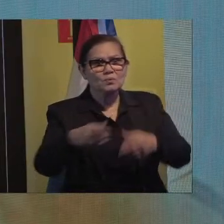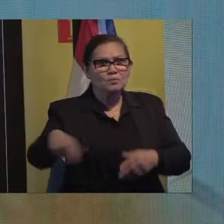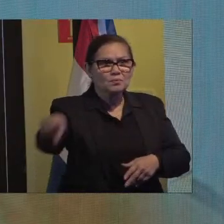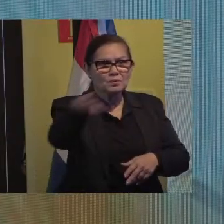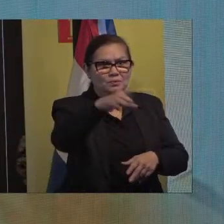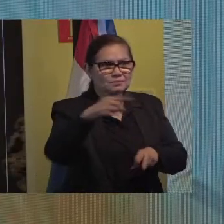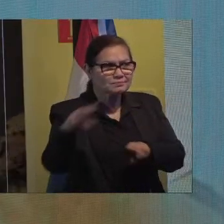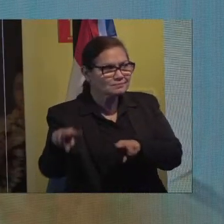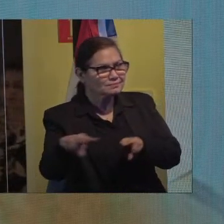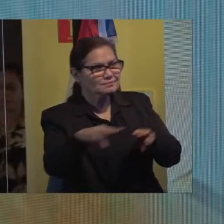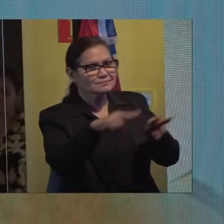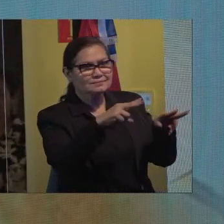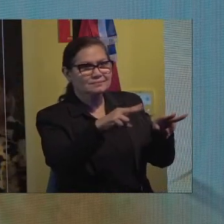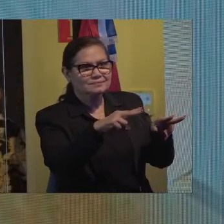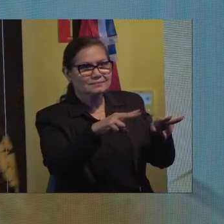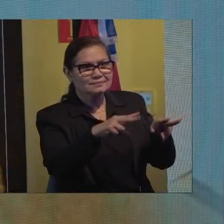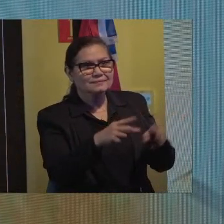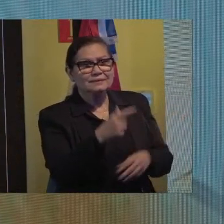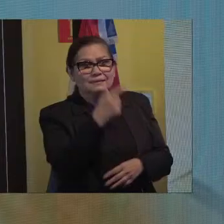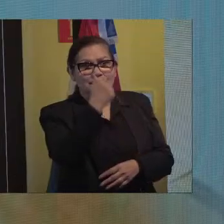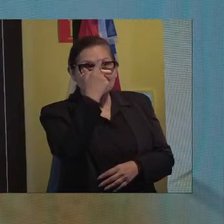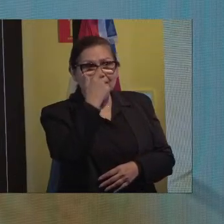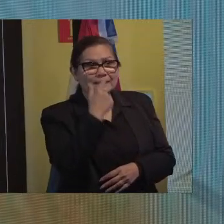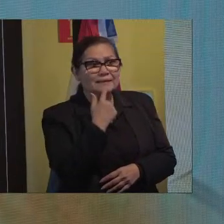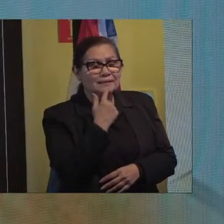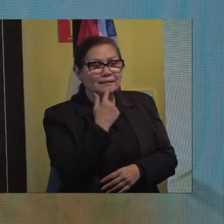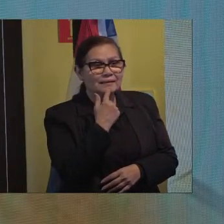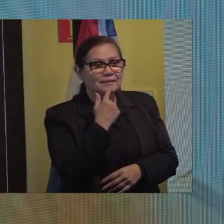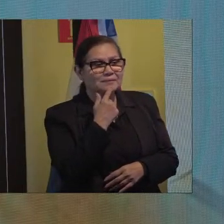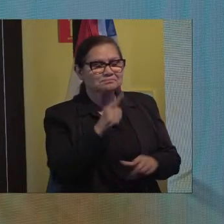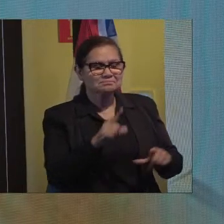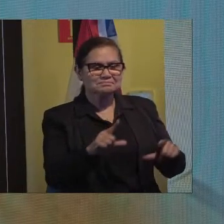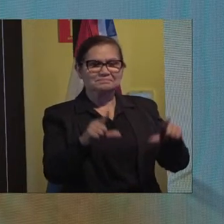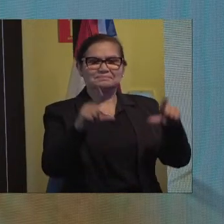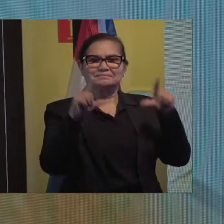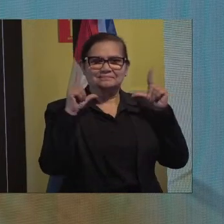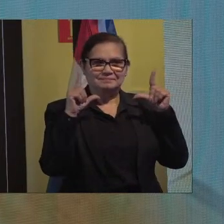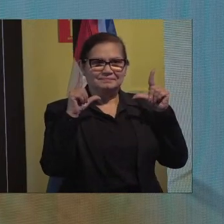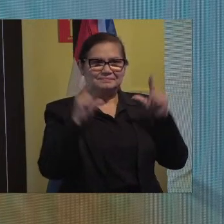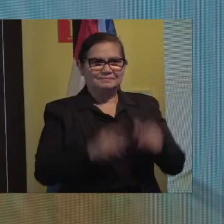auditorio a nuestros protagonistas.